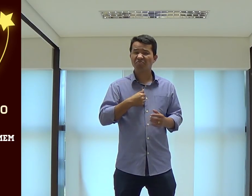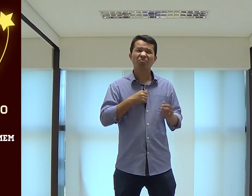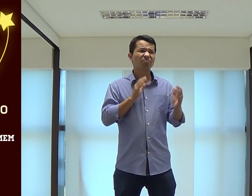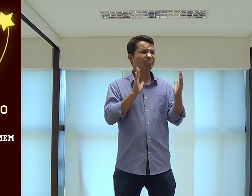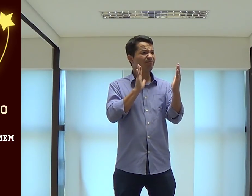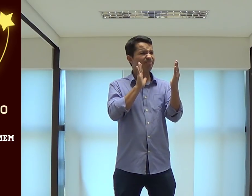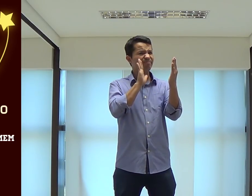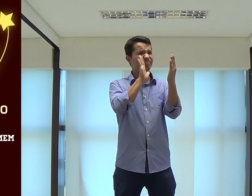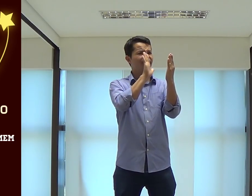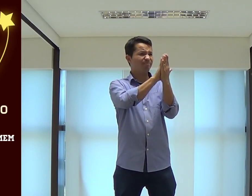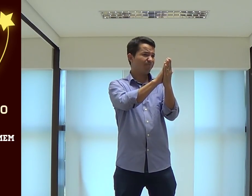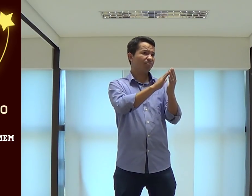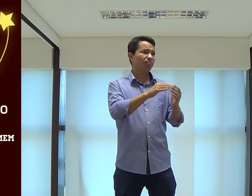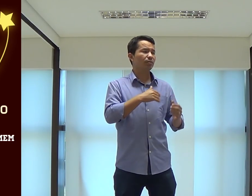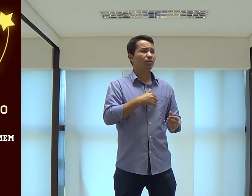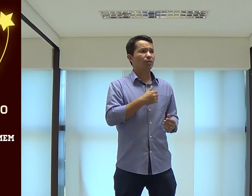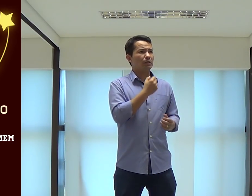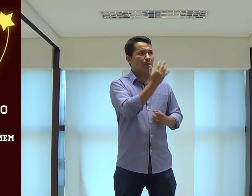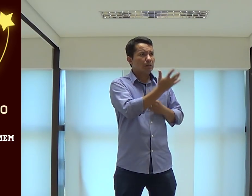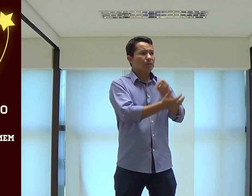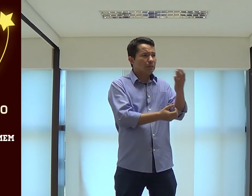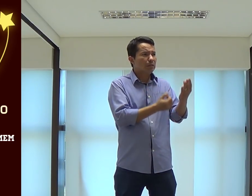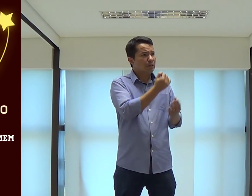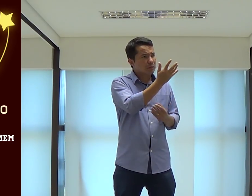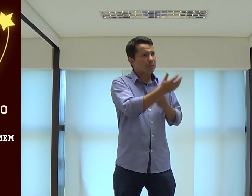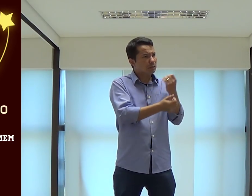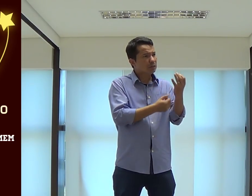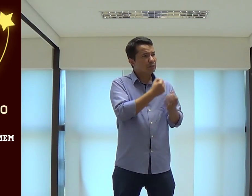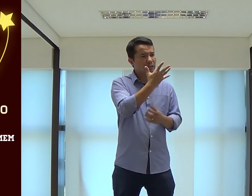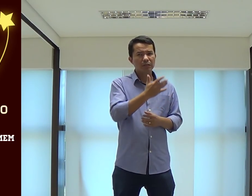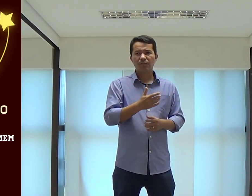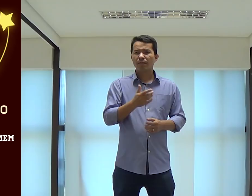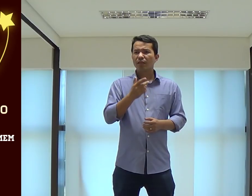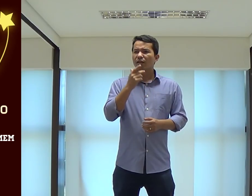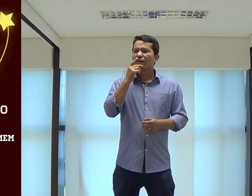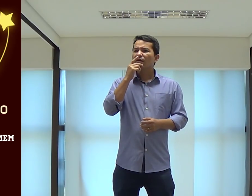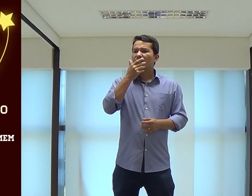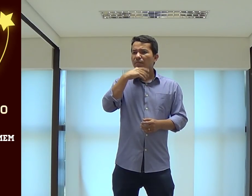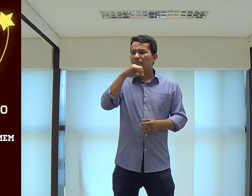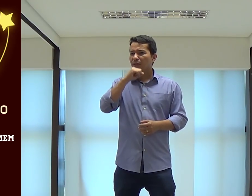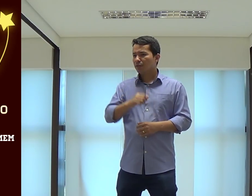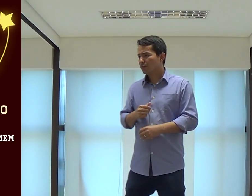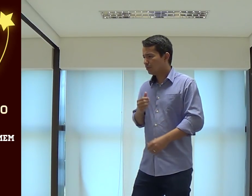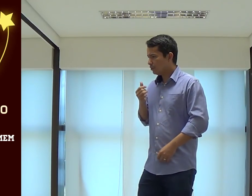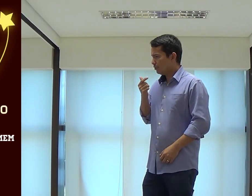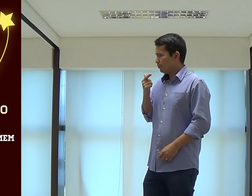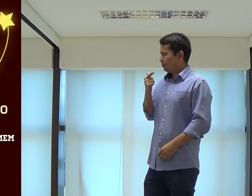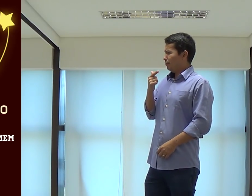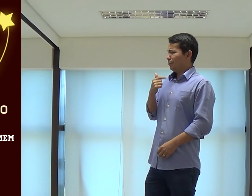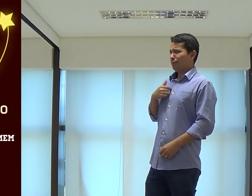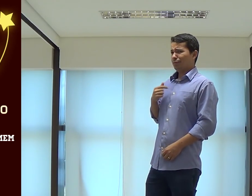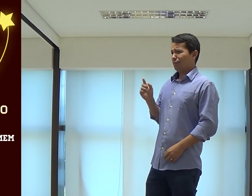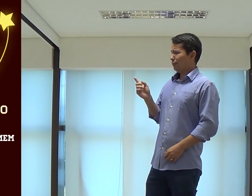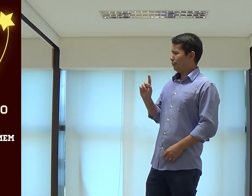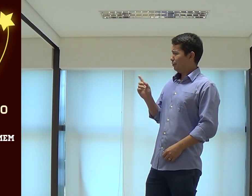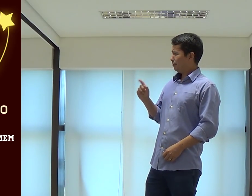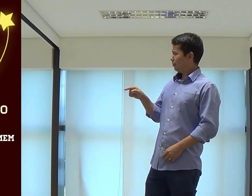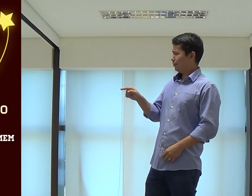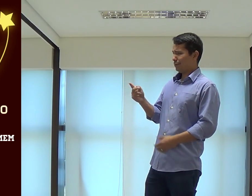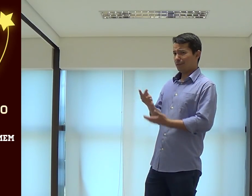Eu tive essa coragem. Eu fui lá e falei, olha, fui lá, expus tudo que eu tava sentindo. E meu pai ficou olhando e começou a